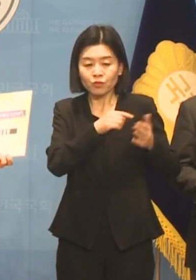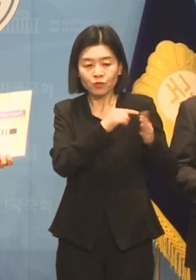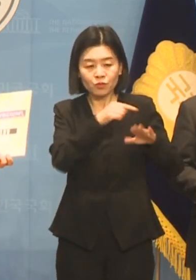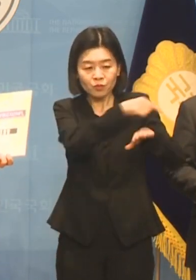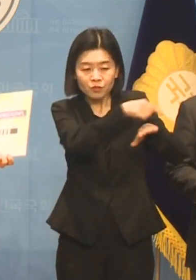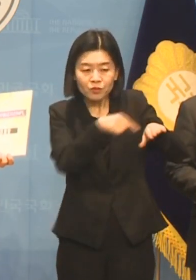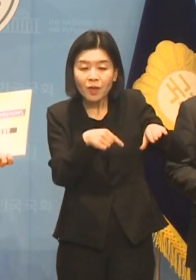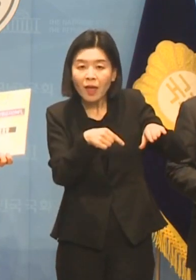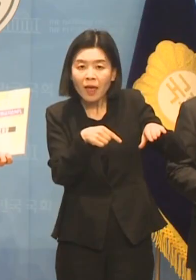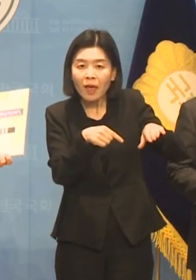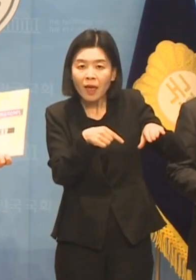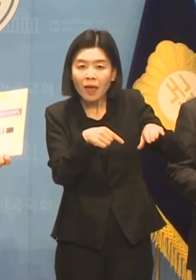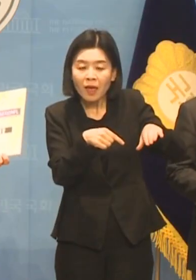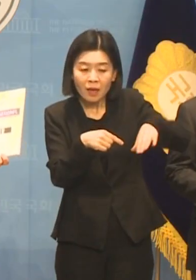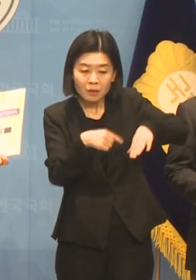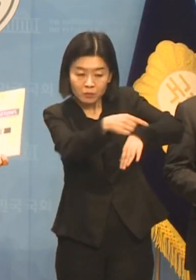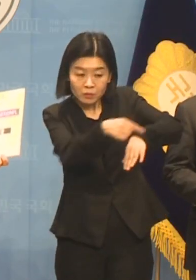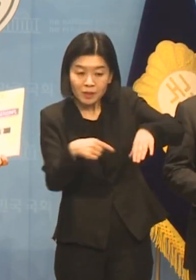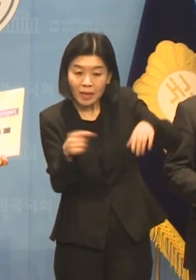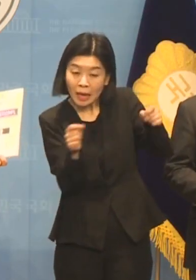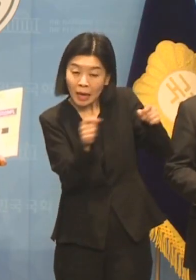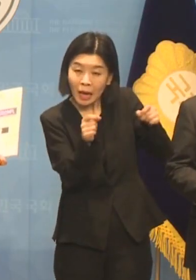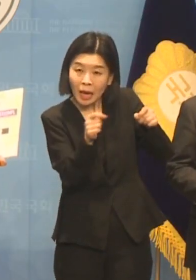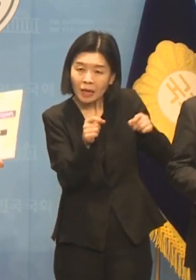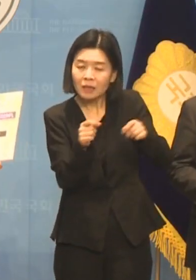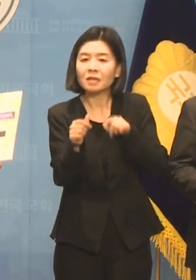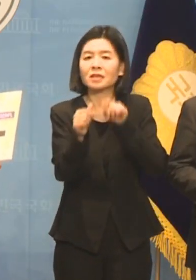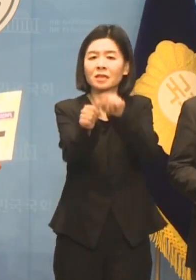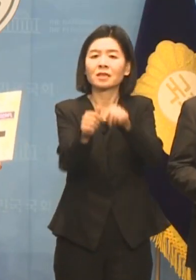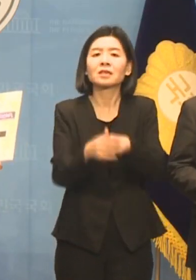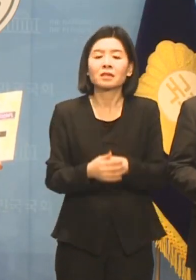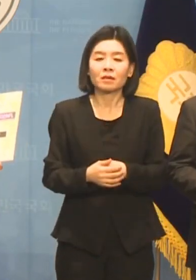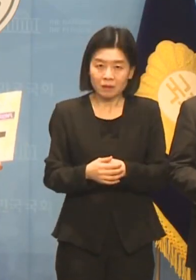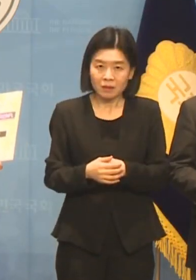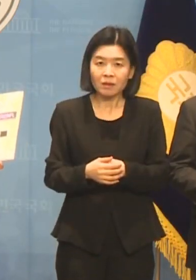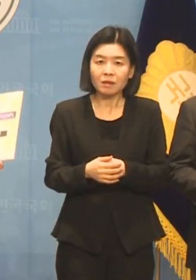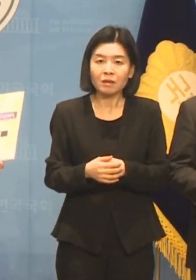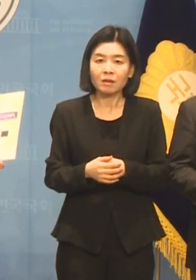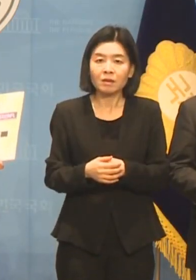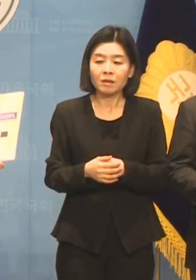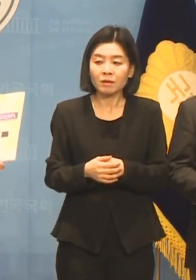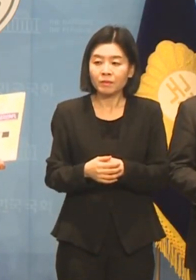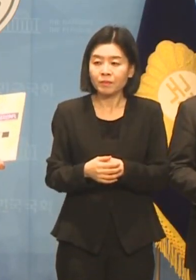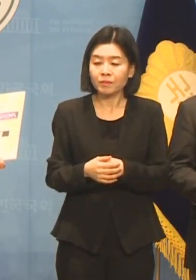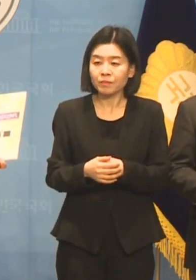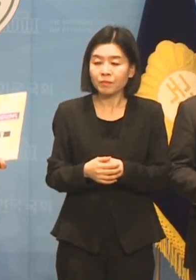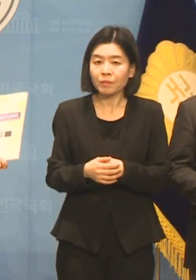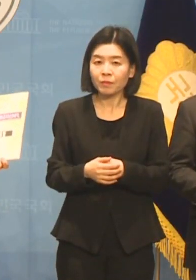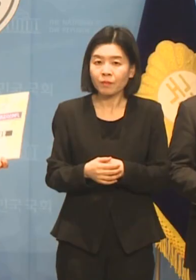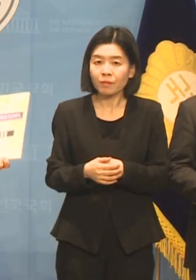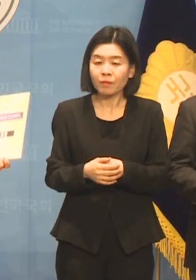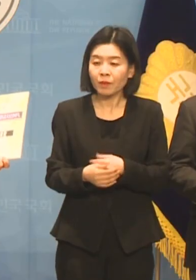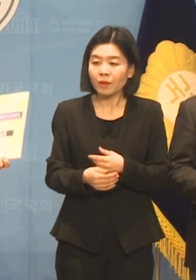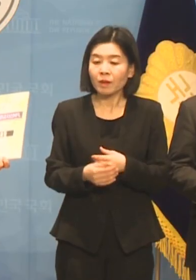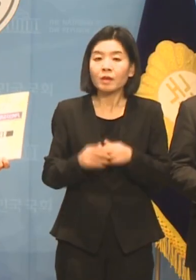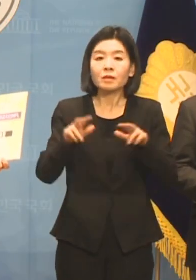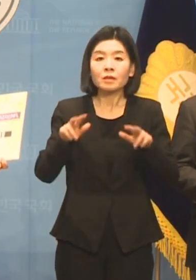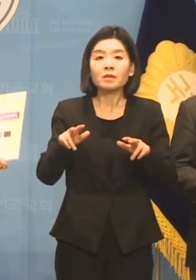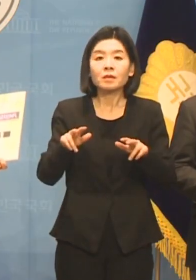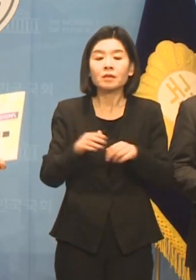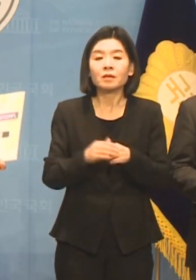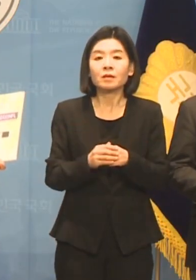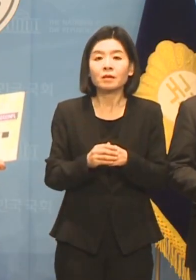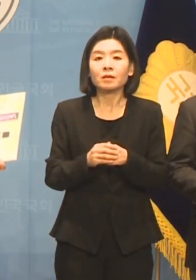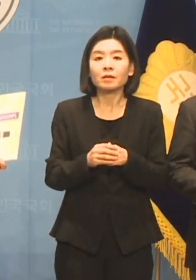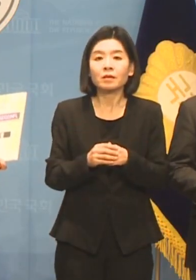초근접 비행하도록 지시되었습니다. 다시 한번 말씀드리면 이렇게 이른바